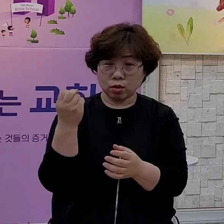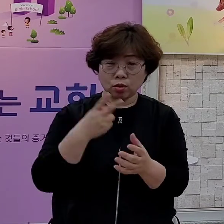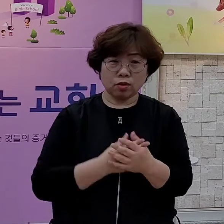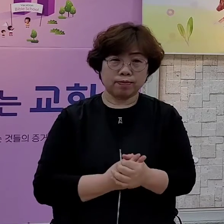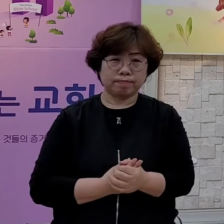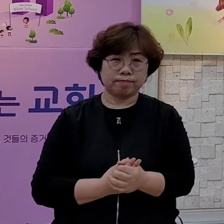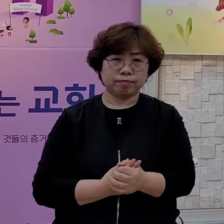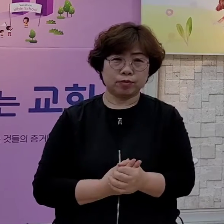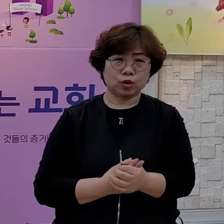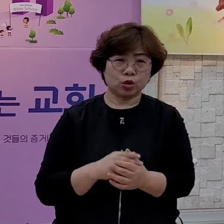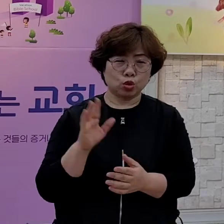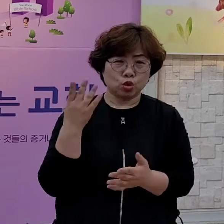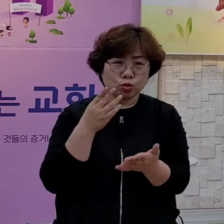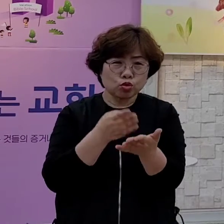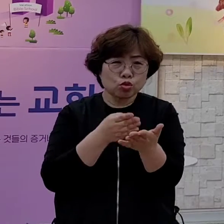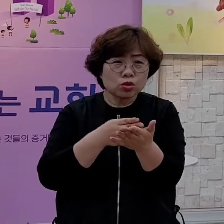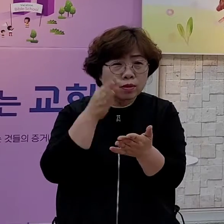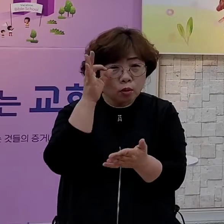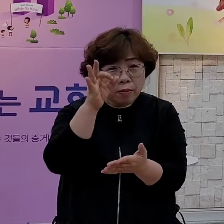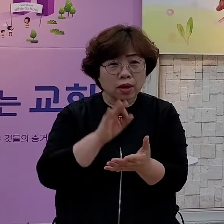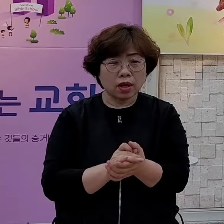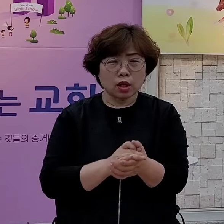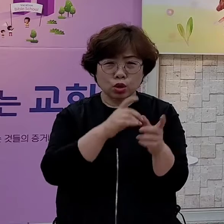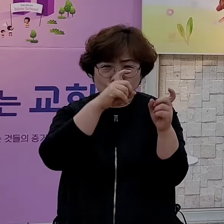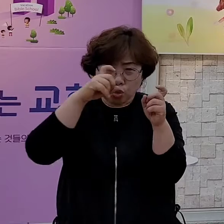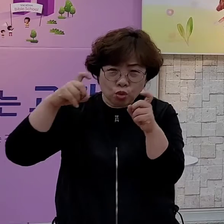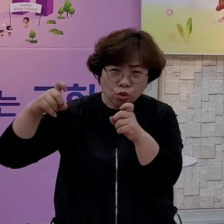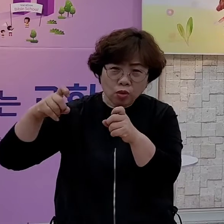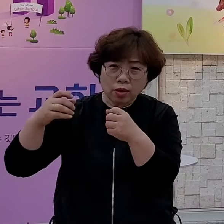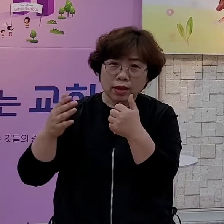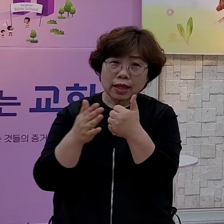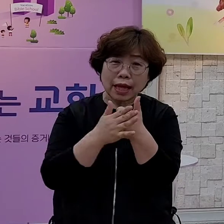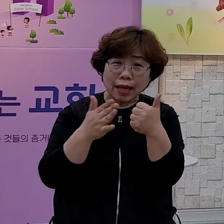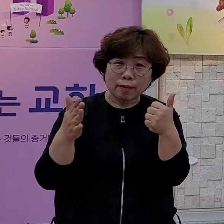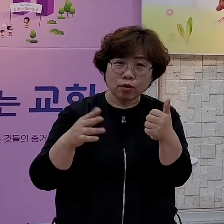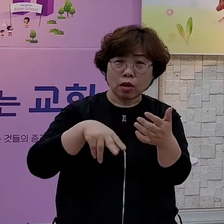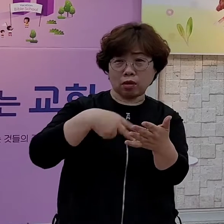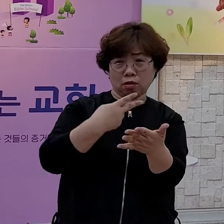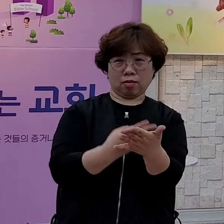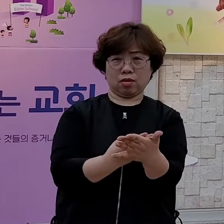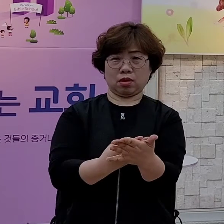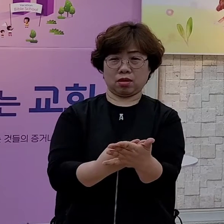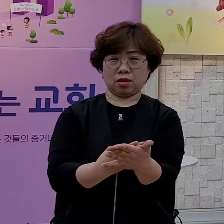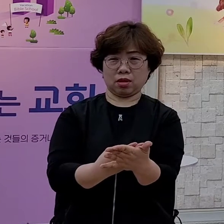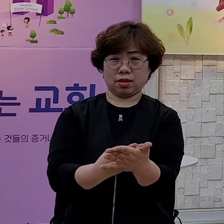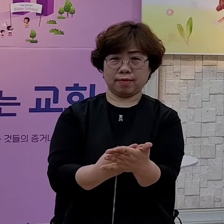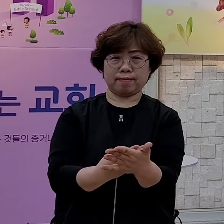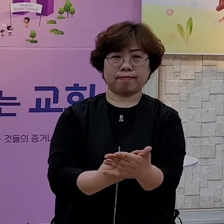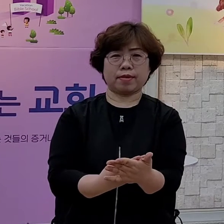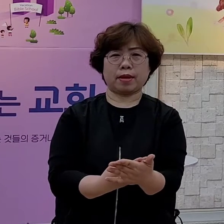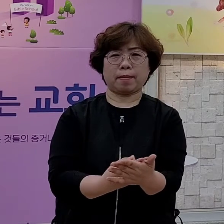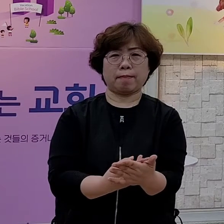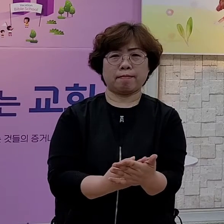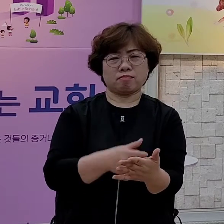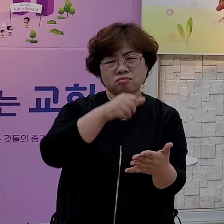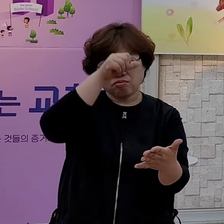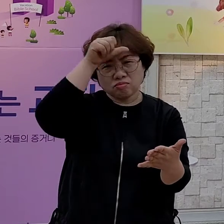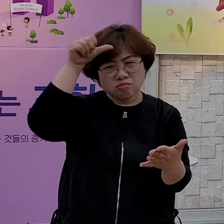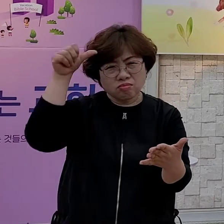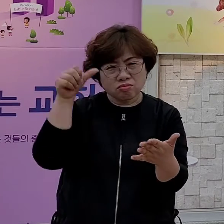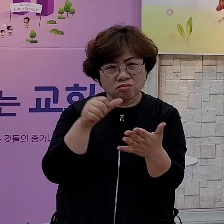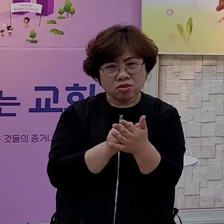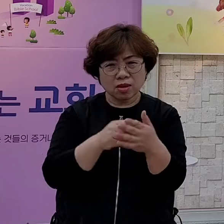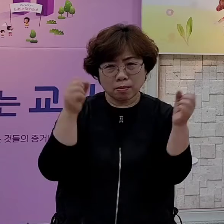우리가 언론이나 사회에서 많이 보지만 이 유혹 때문에 넘어져서 이렇게 참 인생을